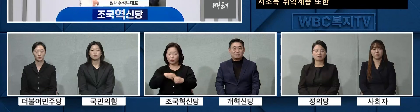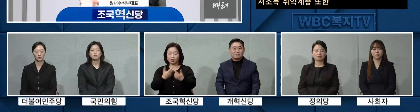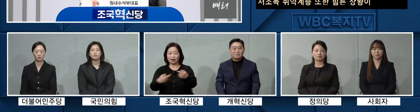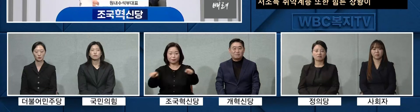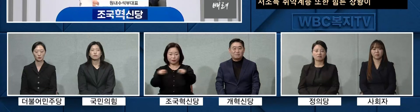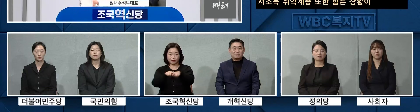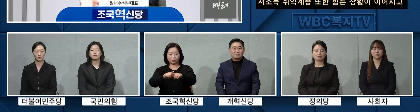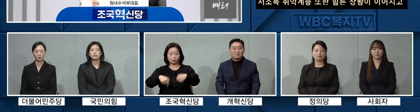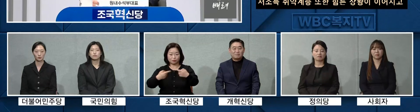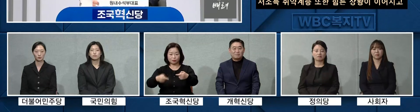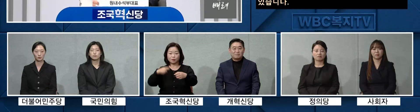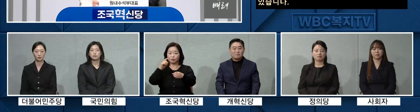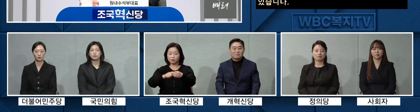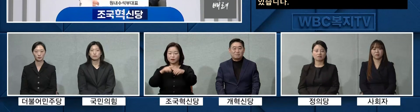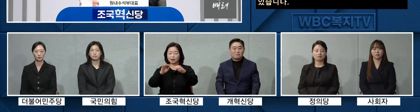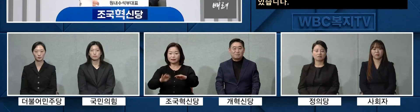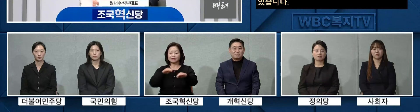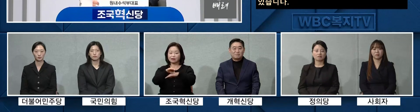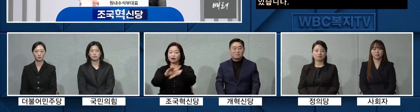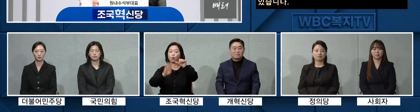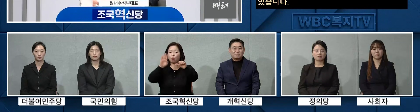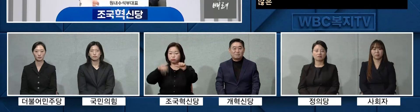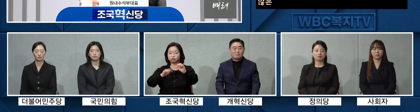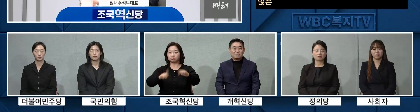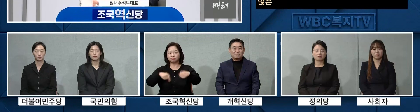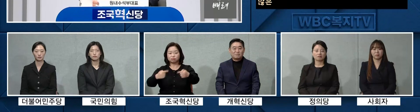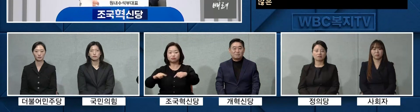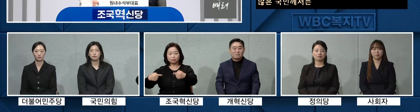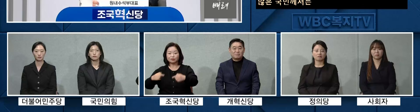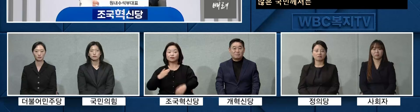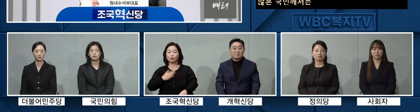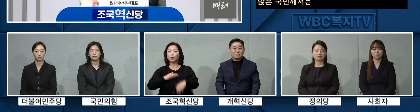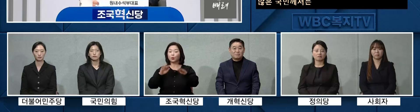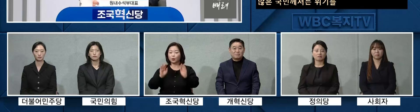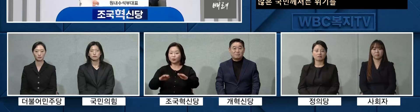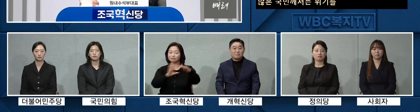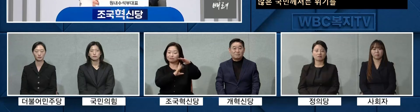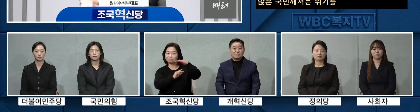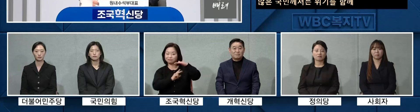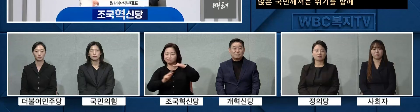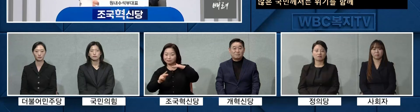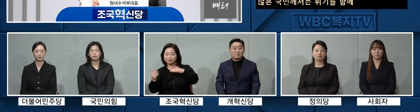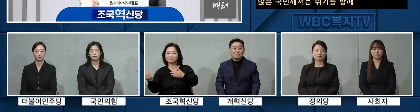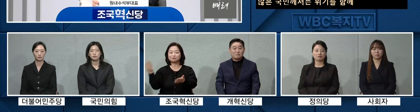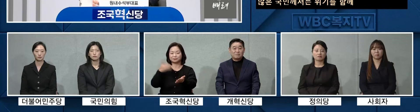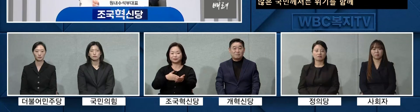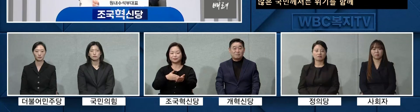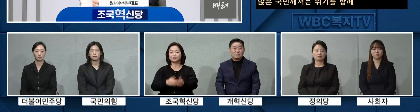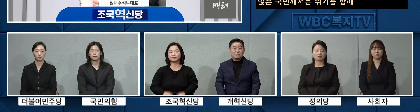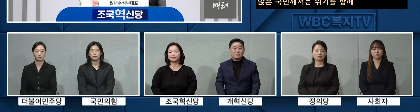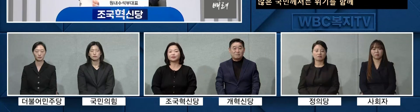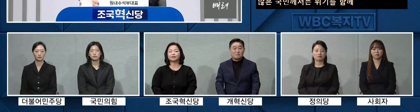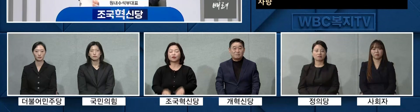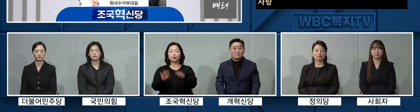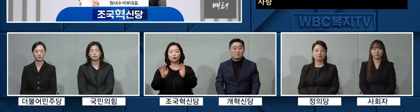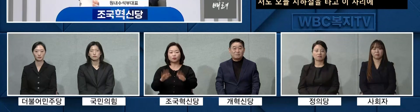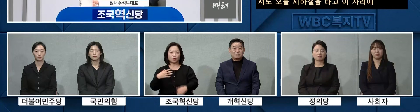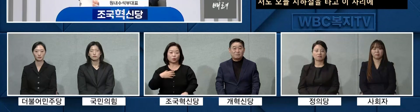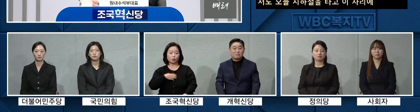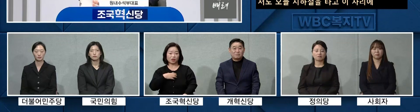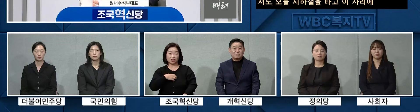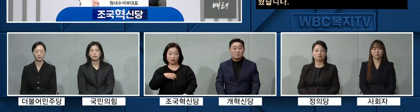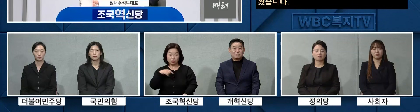극복하고자 이미 차량 오부제에 동참하고 계십니다. 저도 오늘 지하철을 타고 이 자리에 왔습니다. 하지만 위기의 부담을